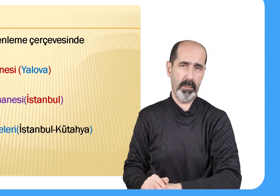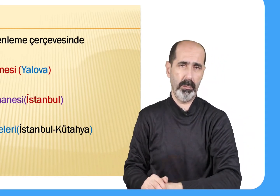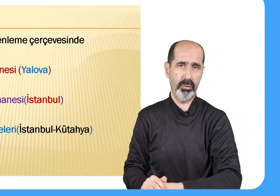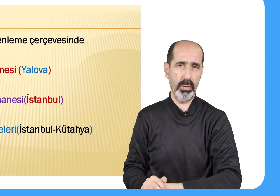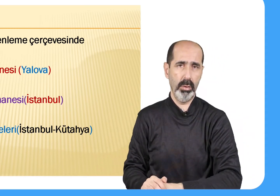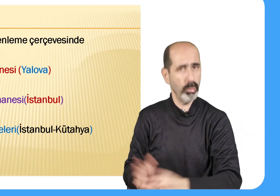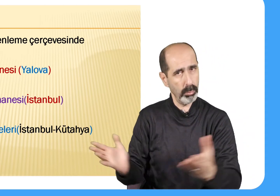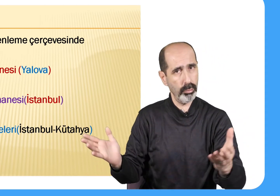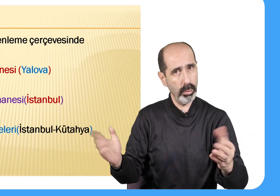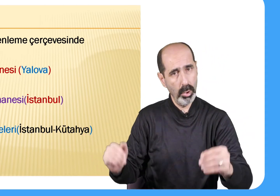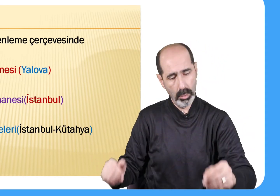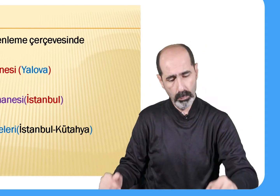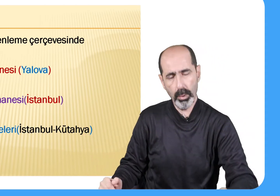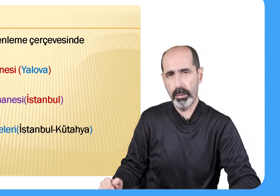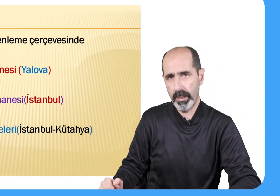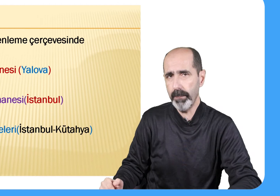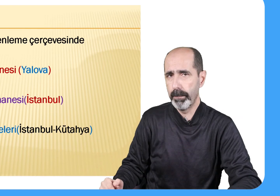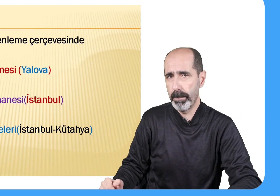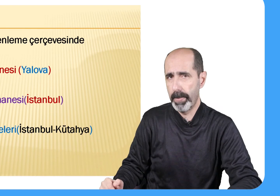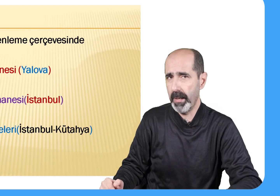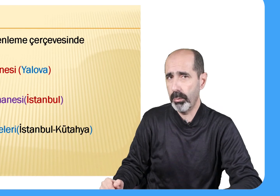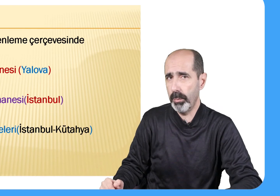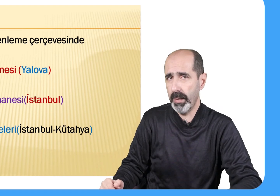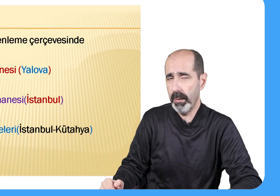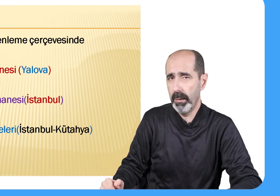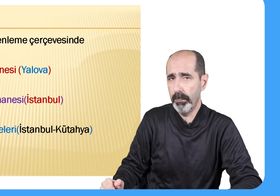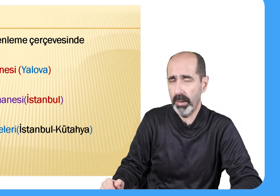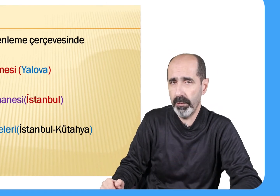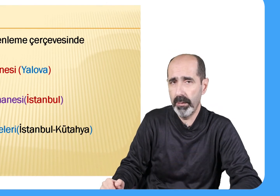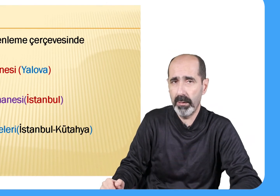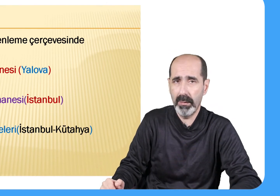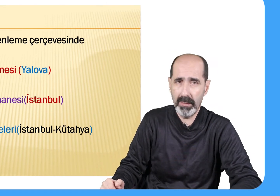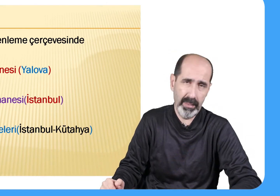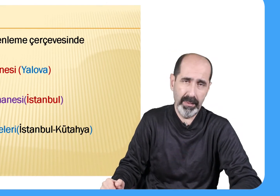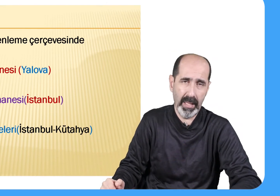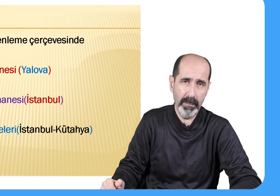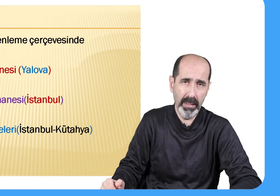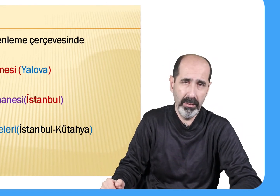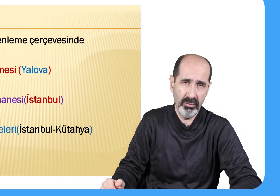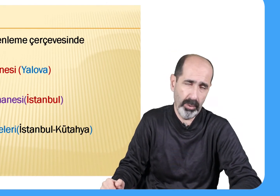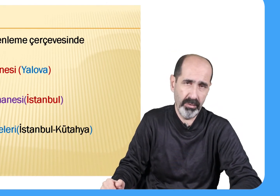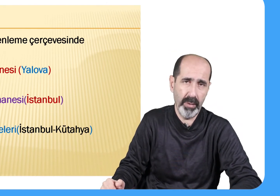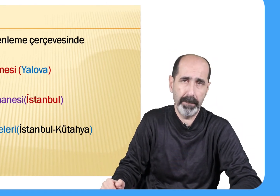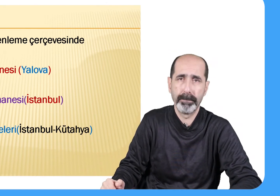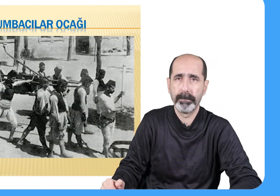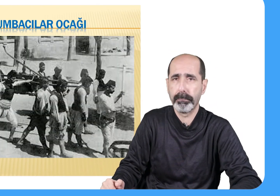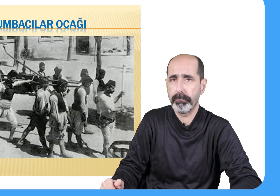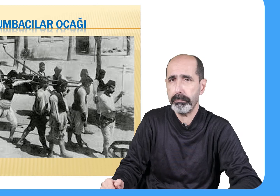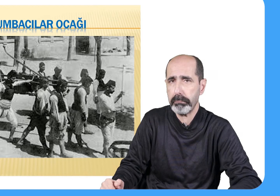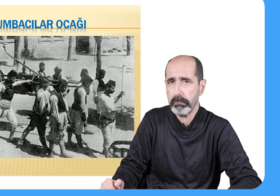ne yapmıştır kurulmuştur Bu noktadan ekonomide Biraz gayret de gelme çabası